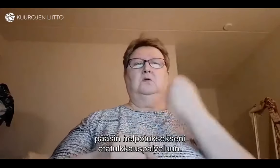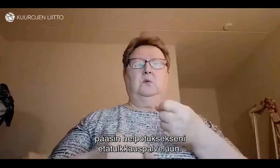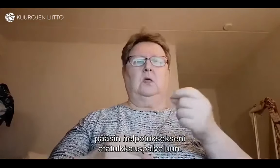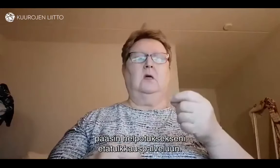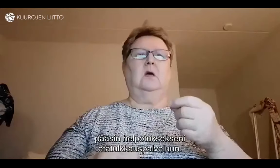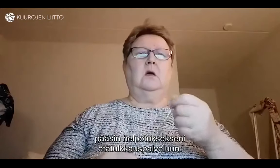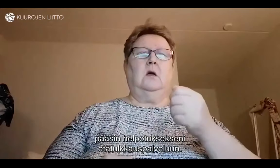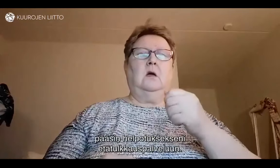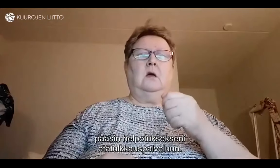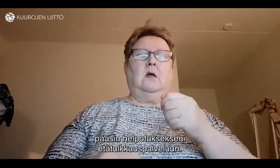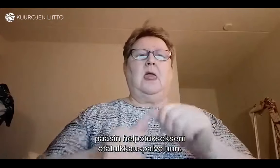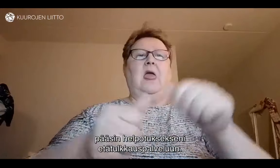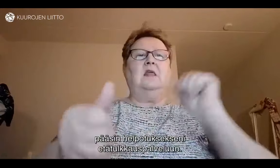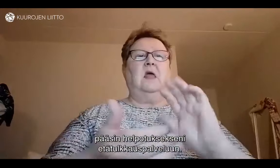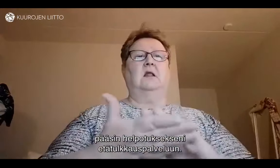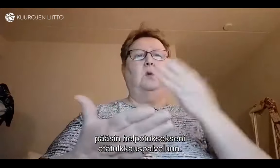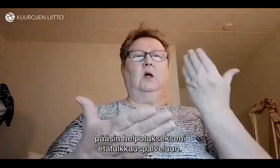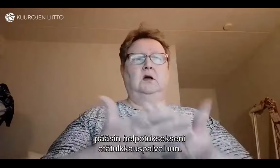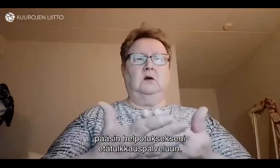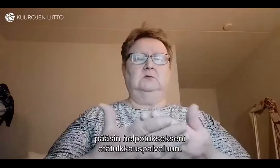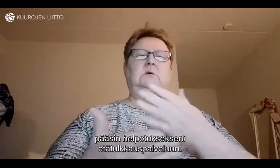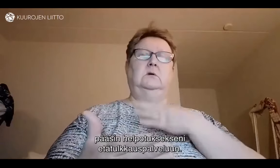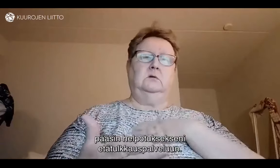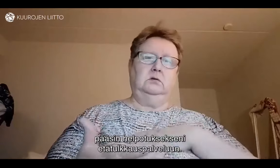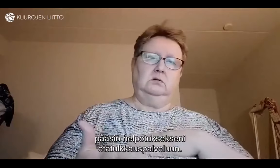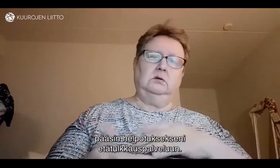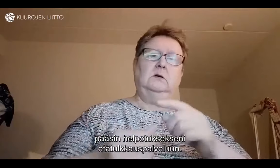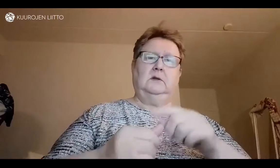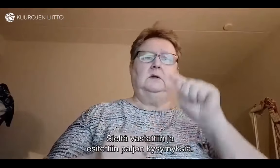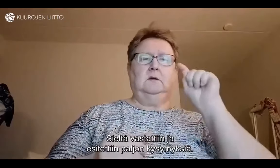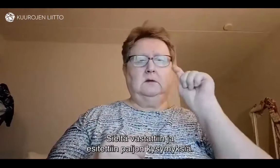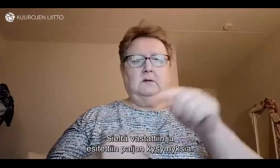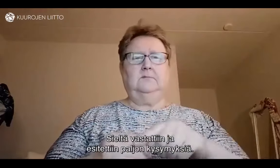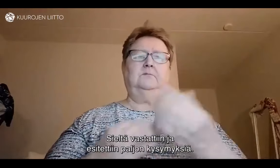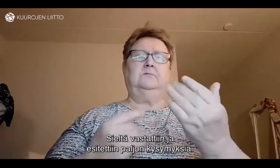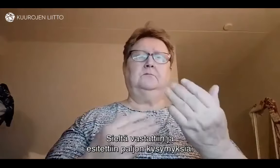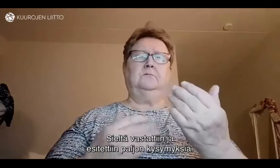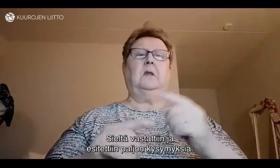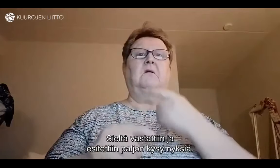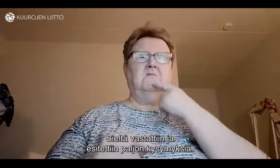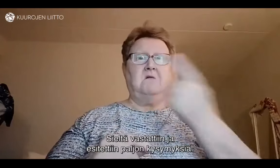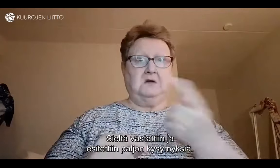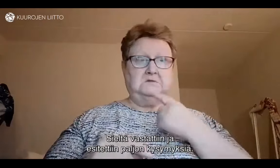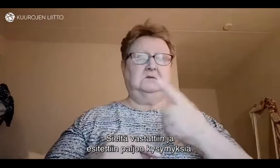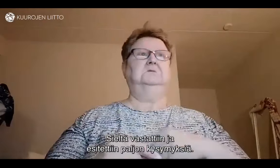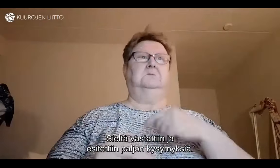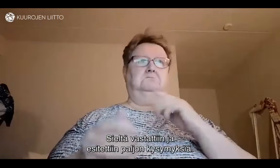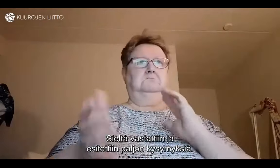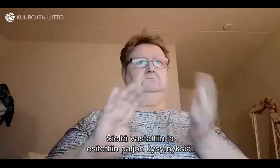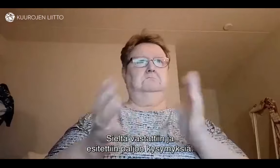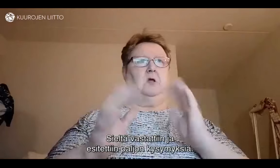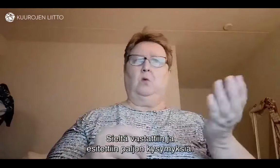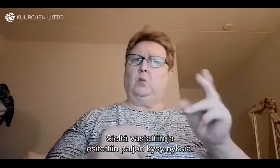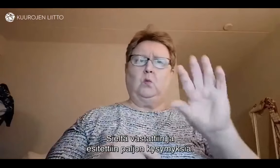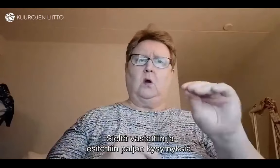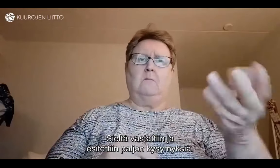palvelut -kohdan, jota painamalla pääsin helpotuksekseni etätulkkauspalveluun. Sieltä